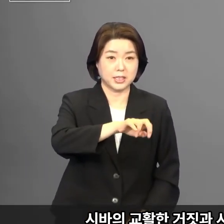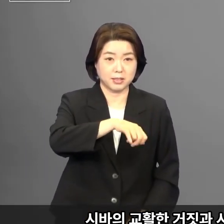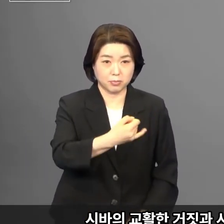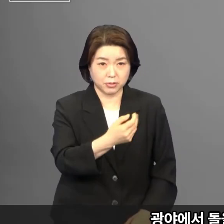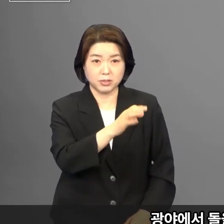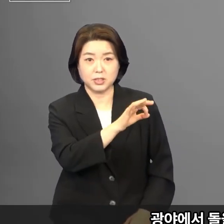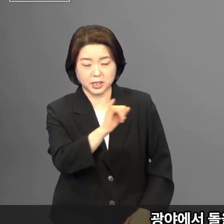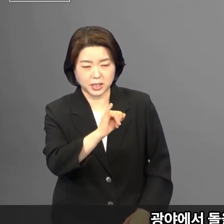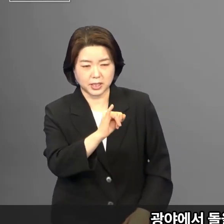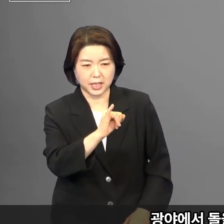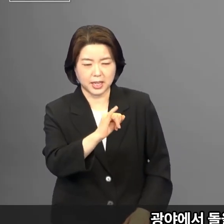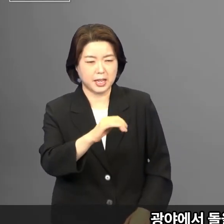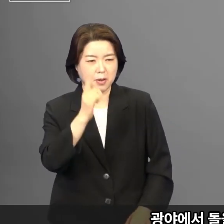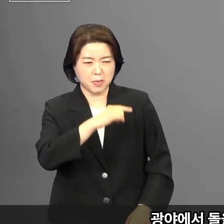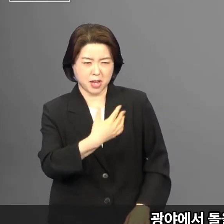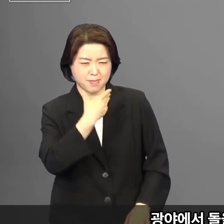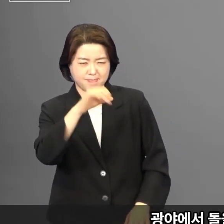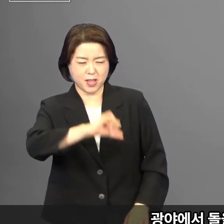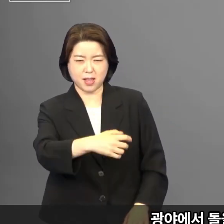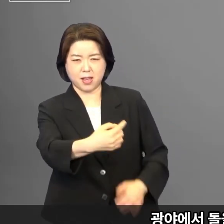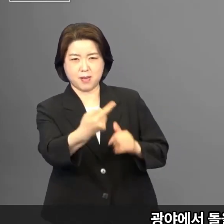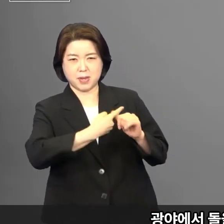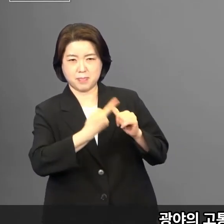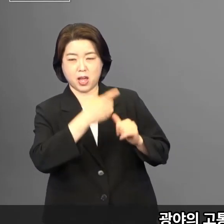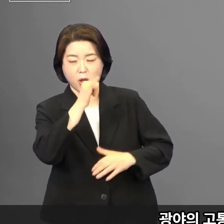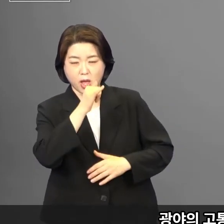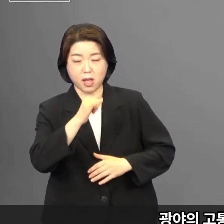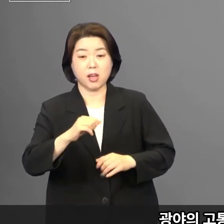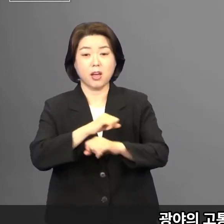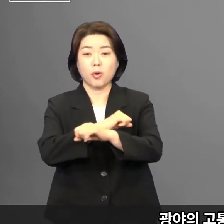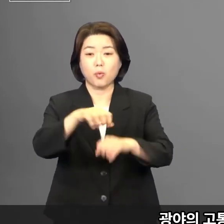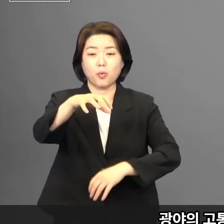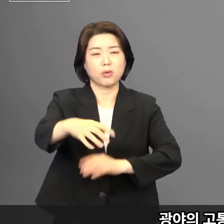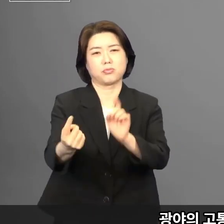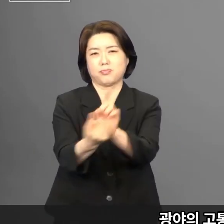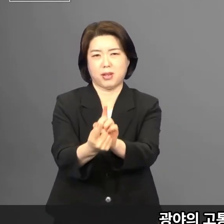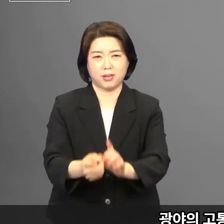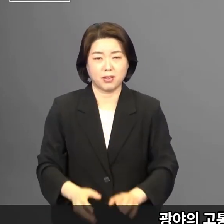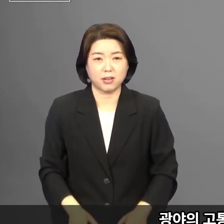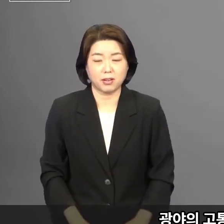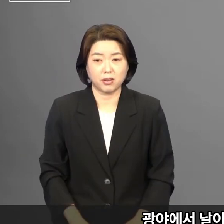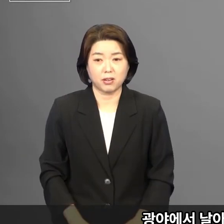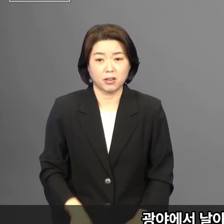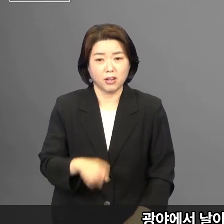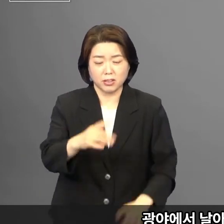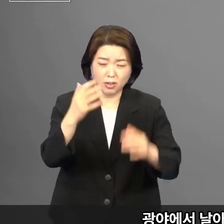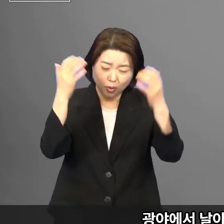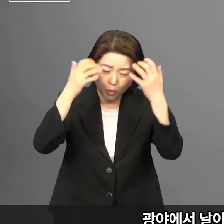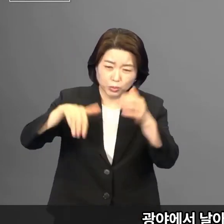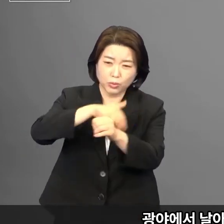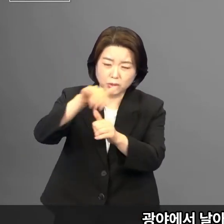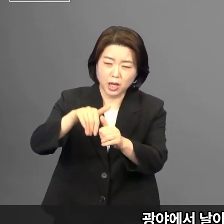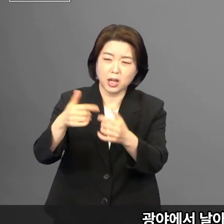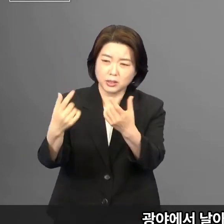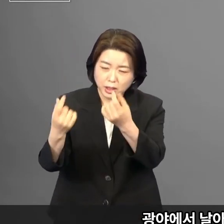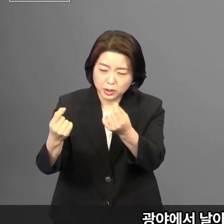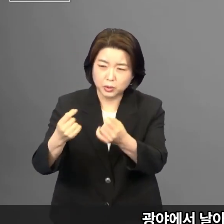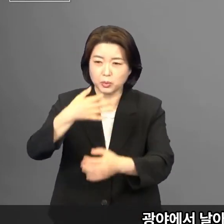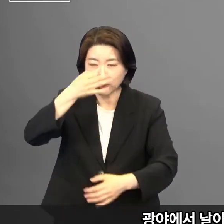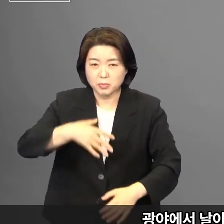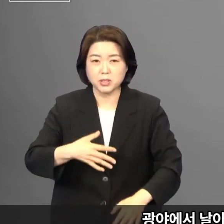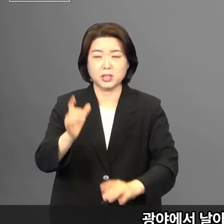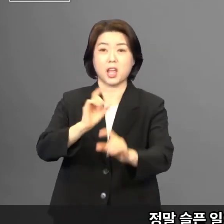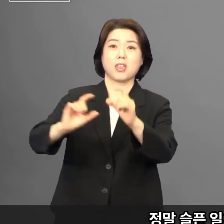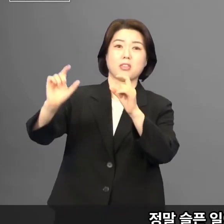하는 광야에서 돌을 맞이하게 됩니다. 광야의 고통만으로도 벅찬데 광야에서 날아오는 돌